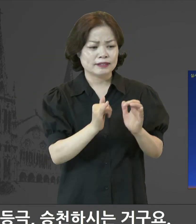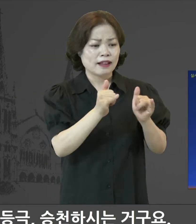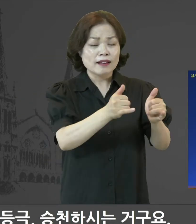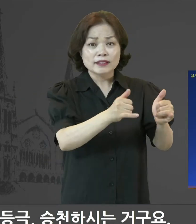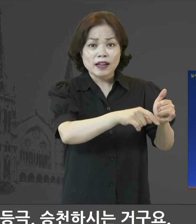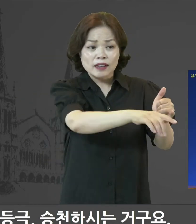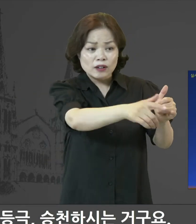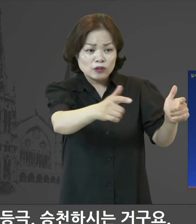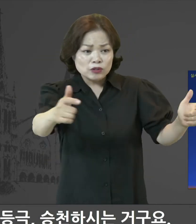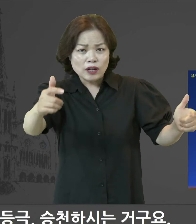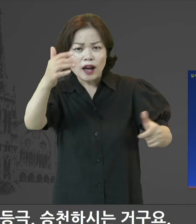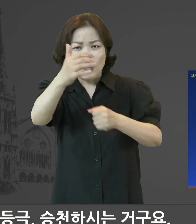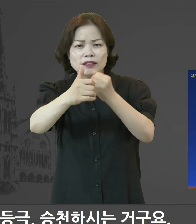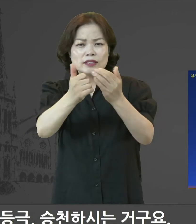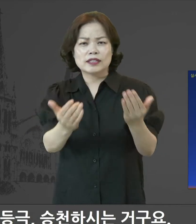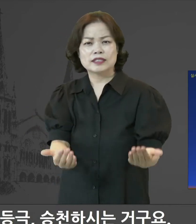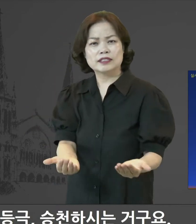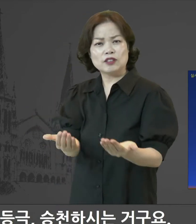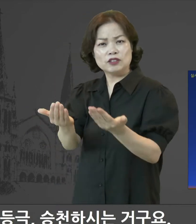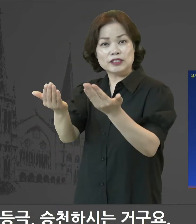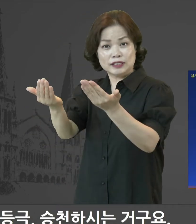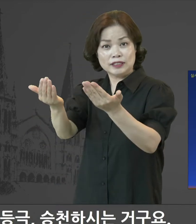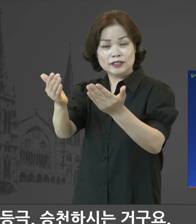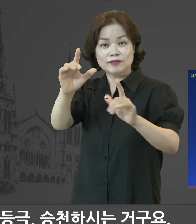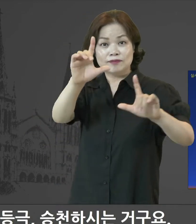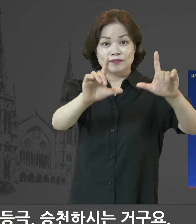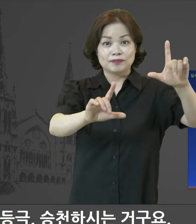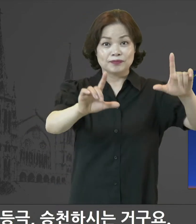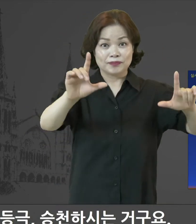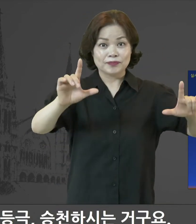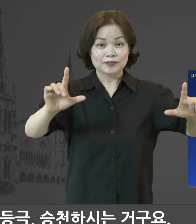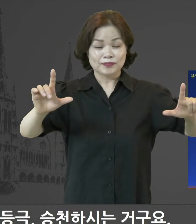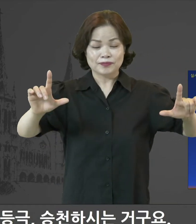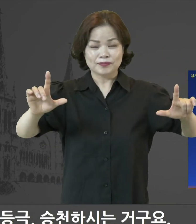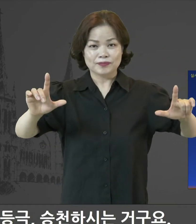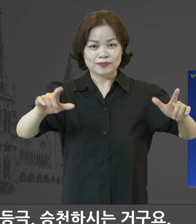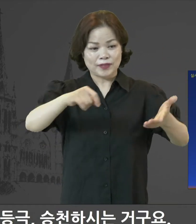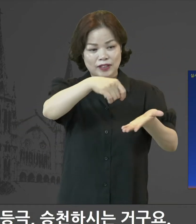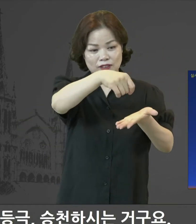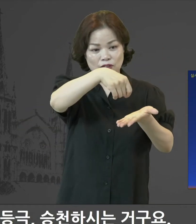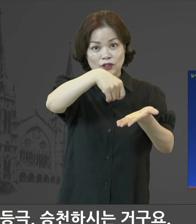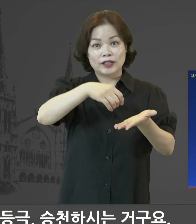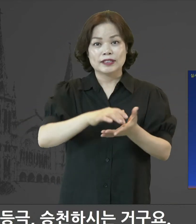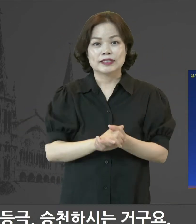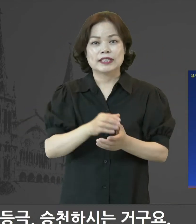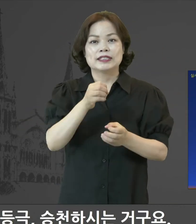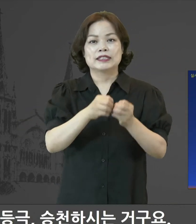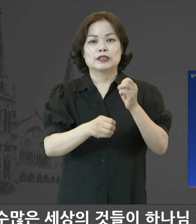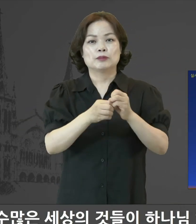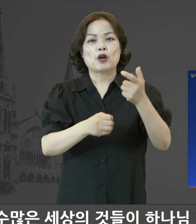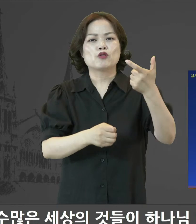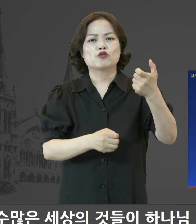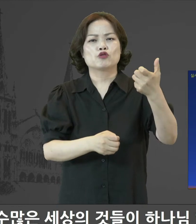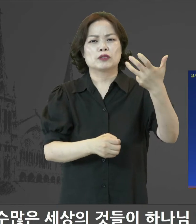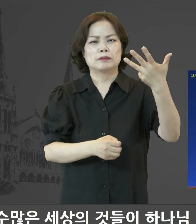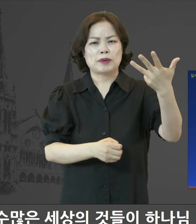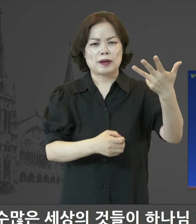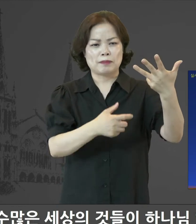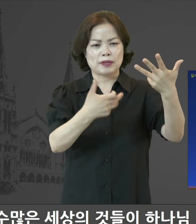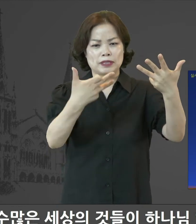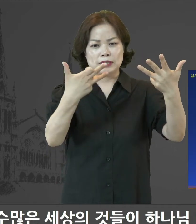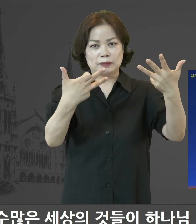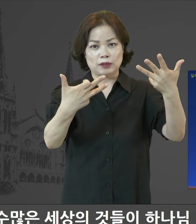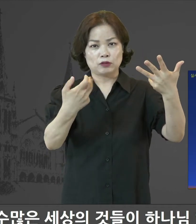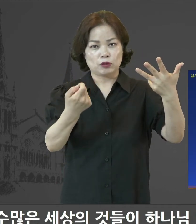다 하나님 앞에 올려지는 그런 장면을 이제 쓰고 있는데, 시편 68편 18절입니다. 좀